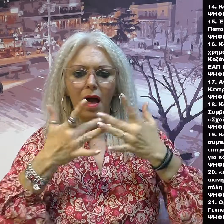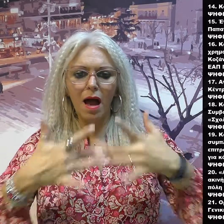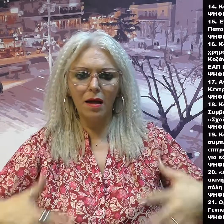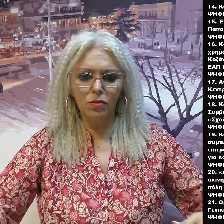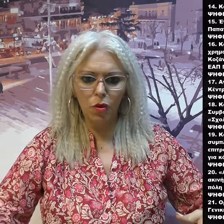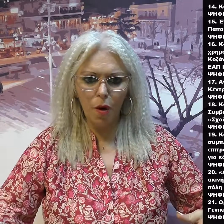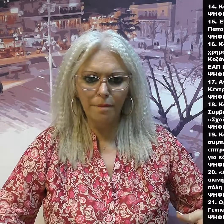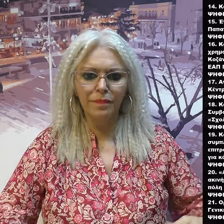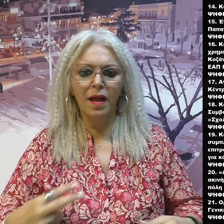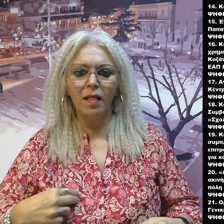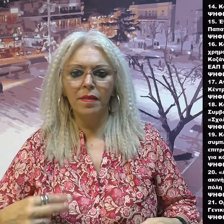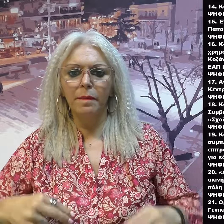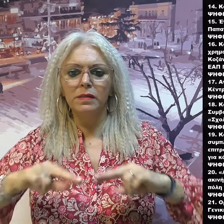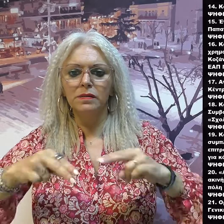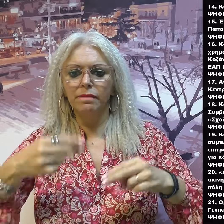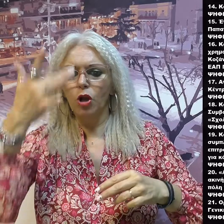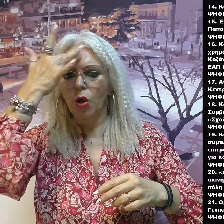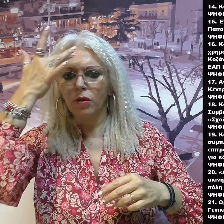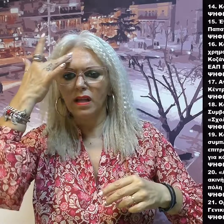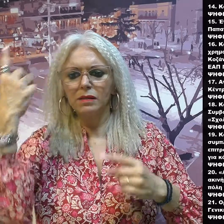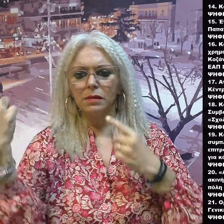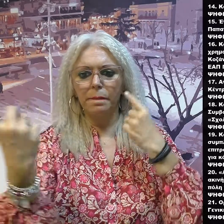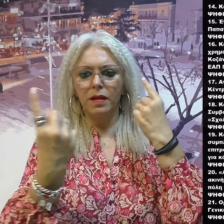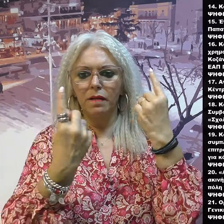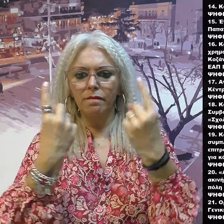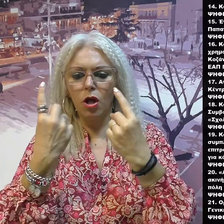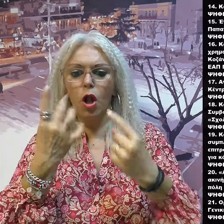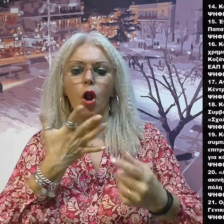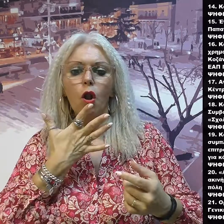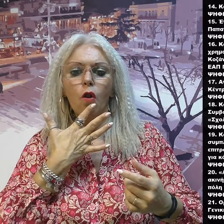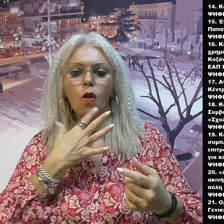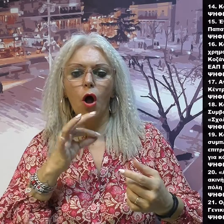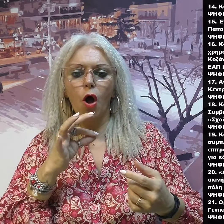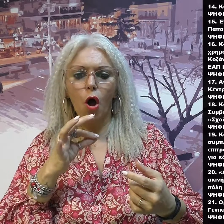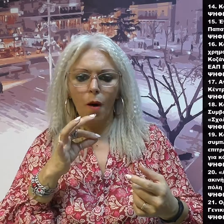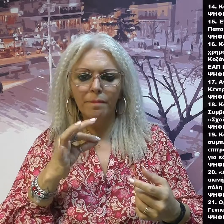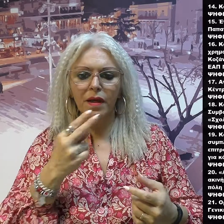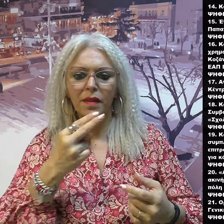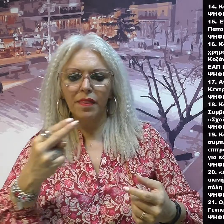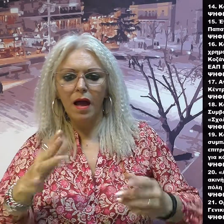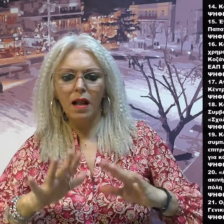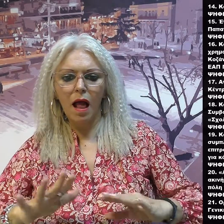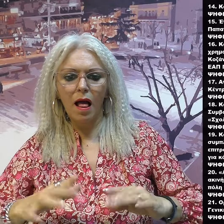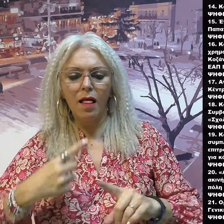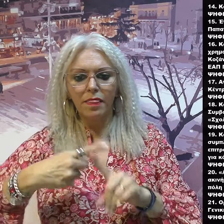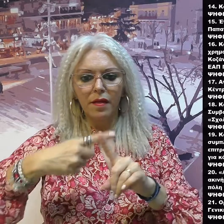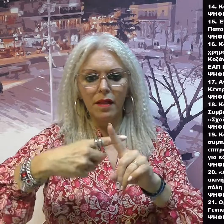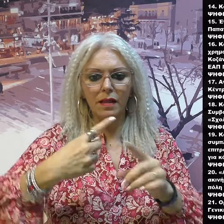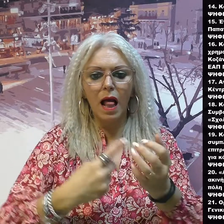7 στην πόλη της Κοζάνης. Ψηφίστηκε ομόφωνα. 21. Ορισμός αντιπροσώπων του Δήμου Κοζάνης για την έκτακτη Γενική